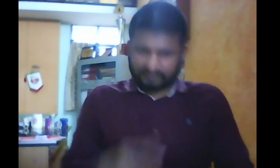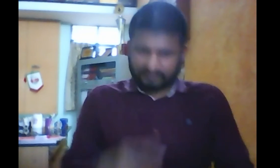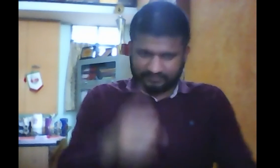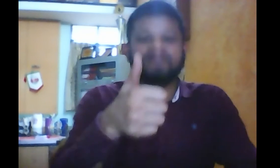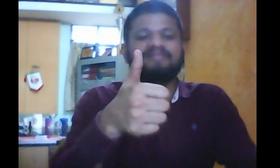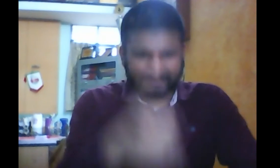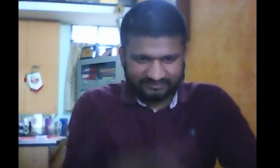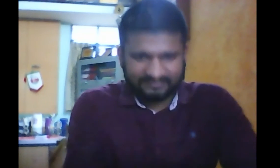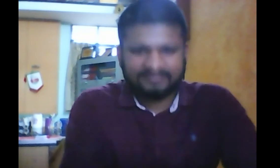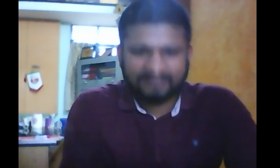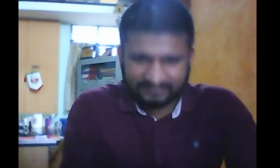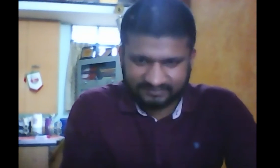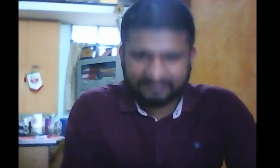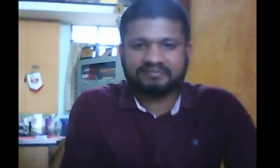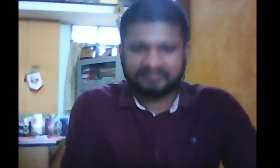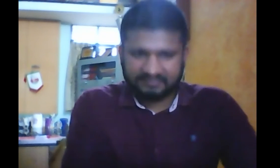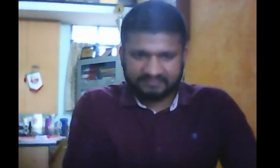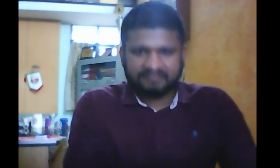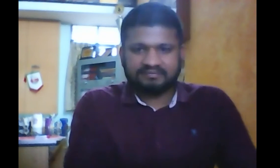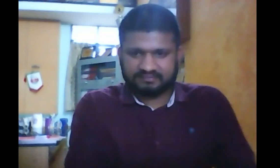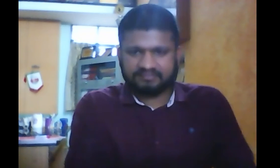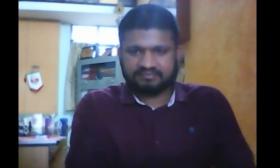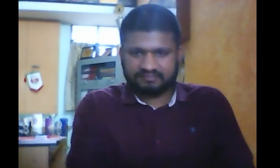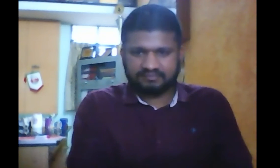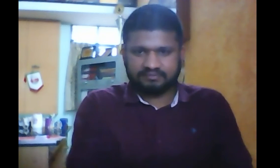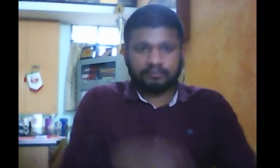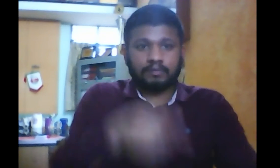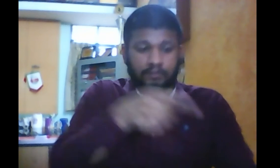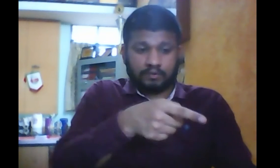How much? हम किसी चीज के पैसे पूछते हैं तो लाइक हम पूछते हैं कितने का है.